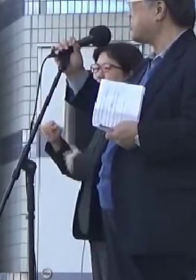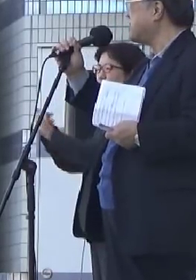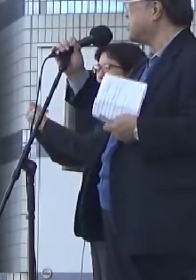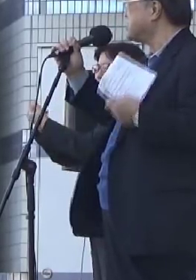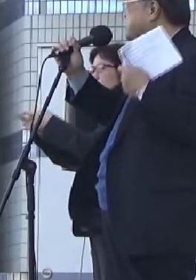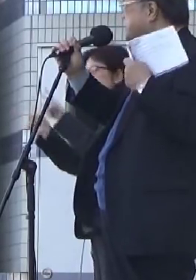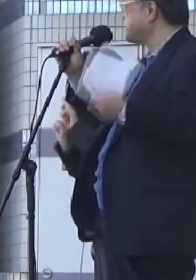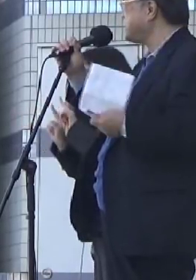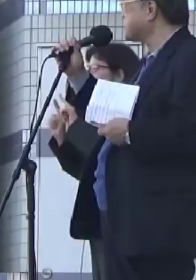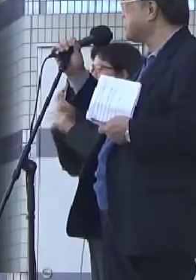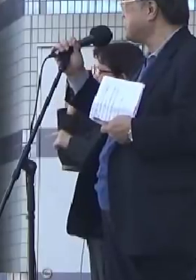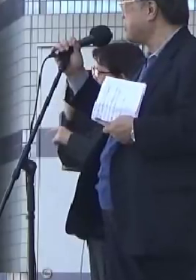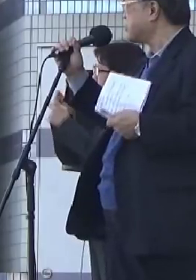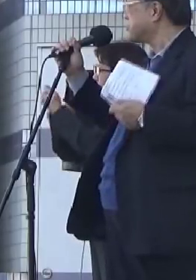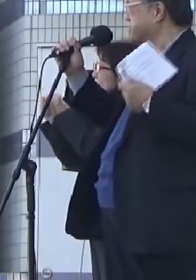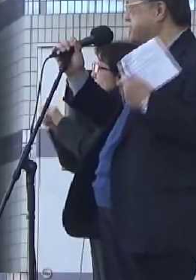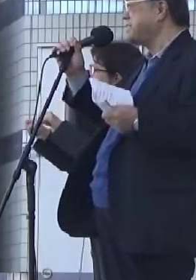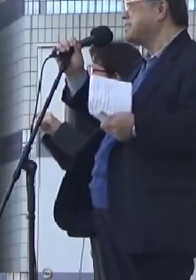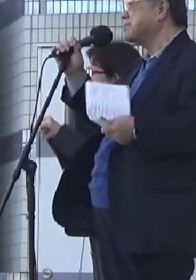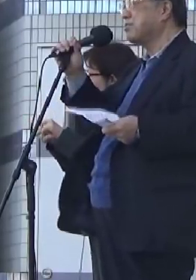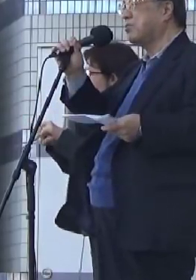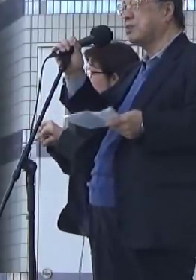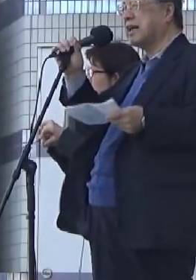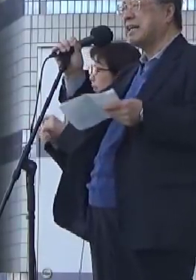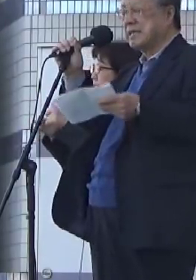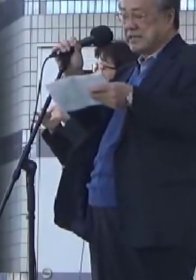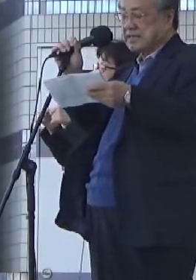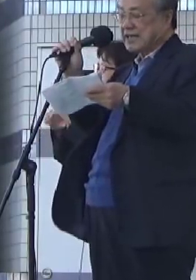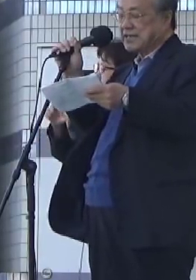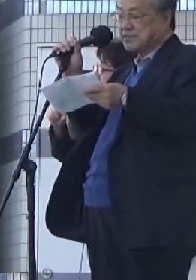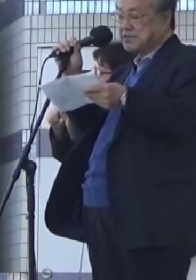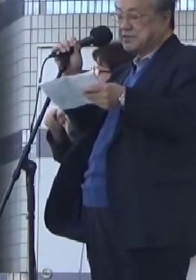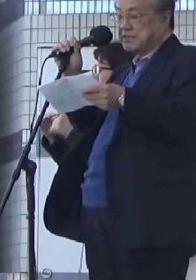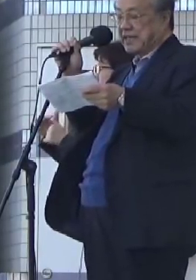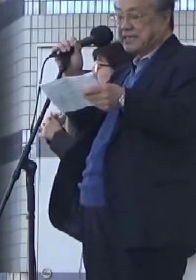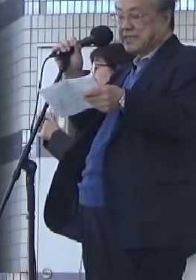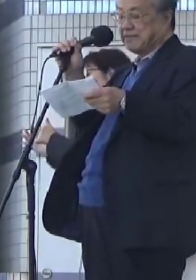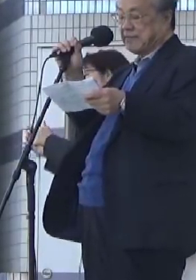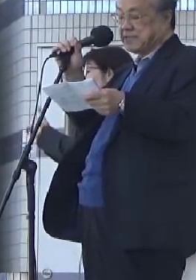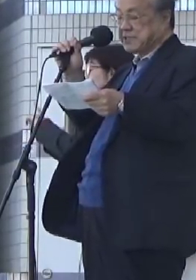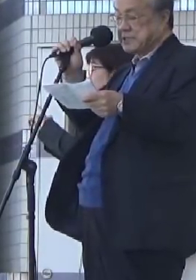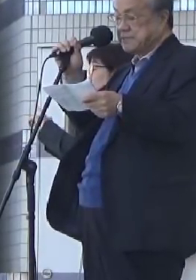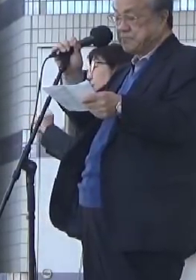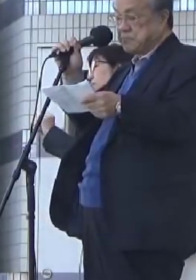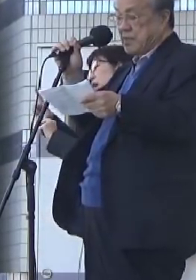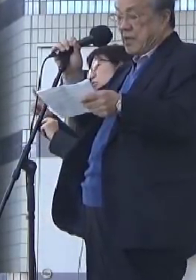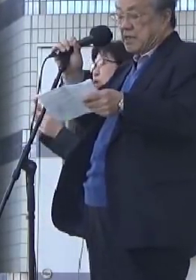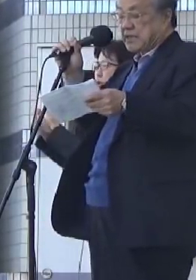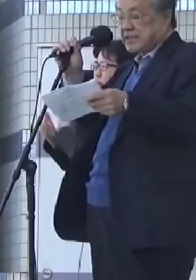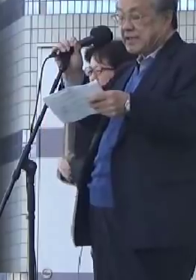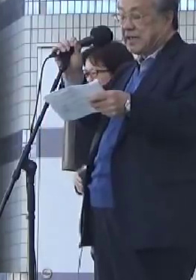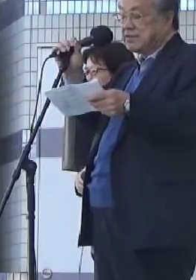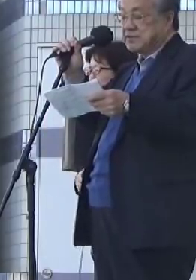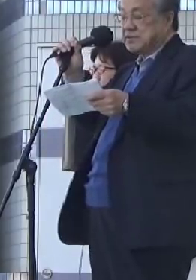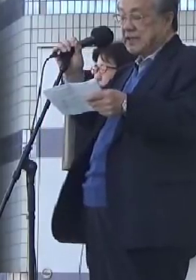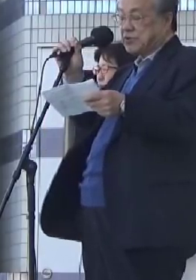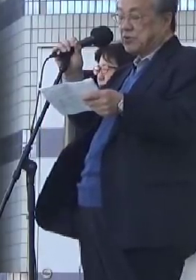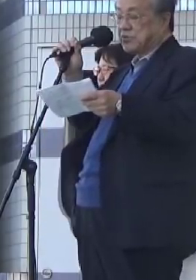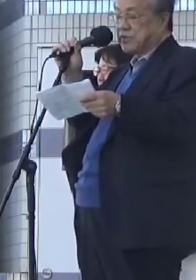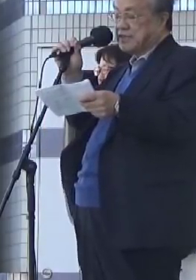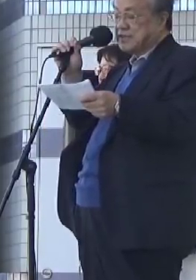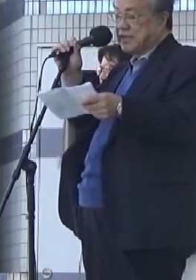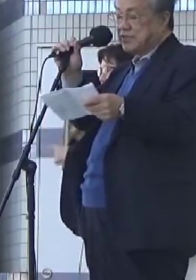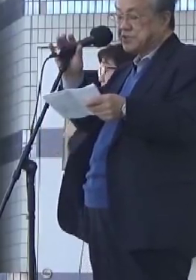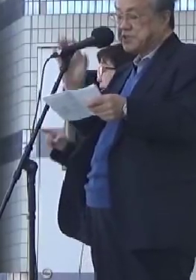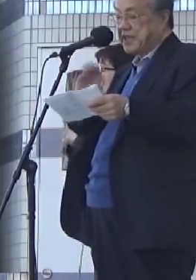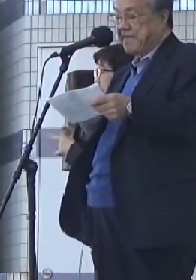査でも支持率よりも不支持率の方が高くなっています。戦う野